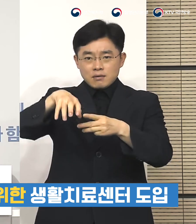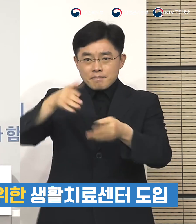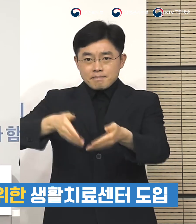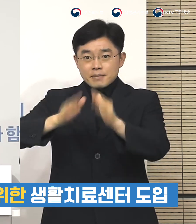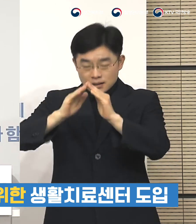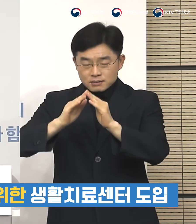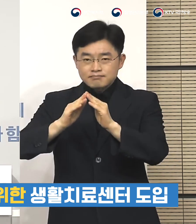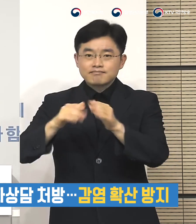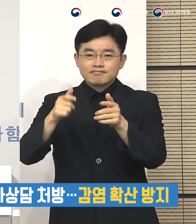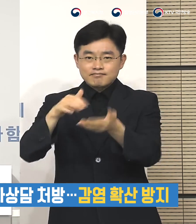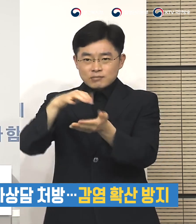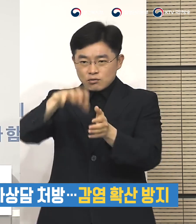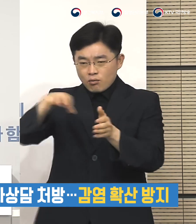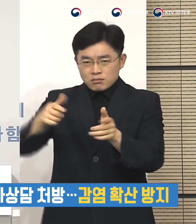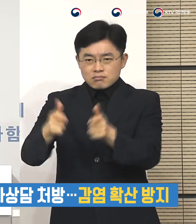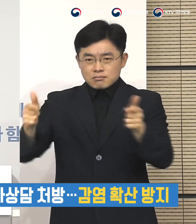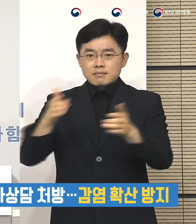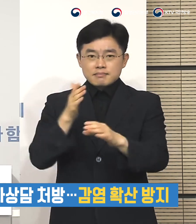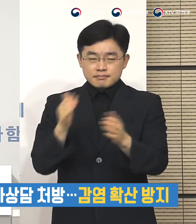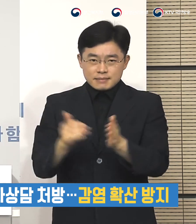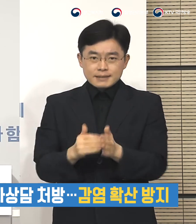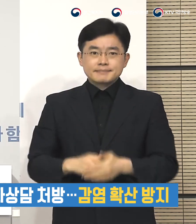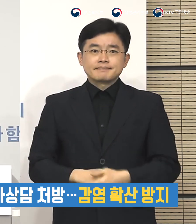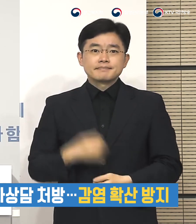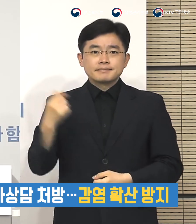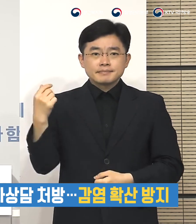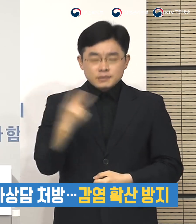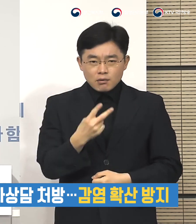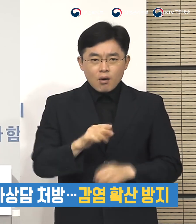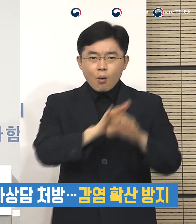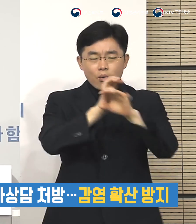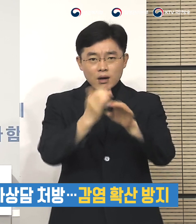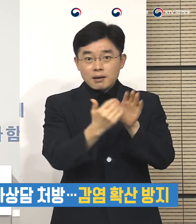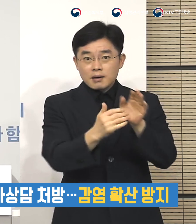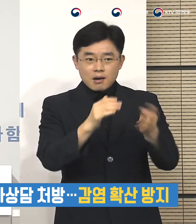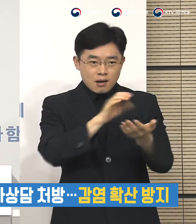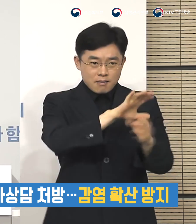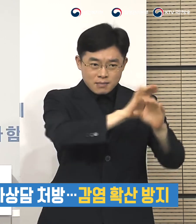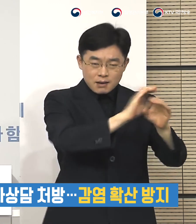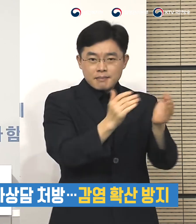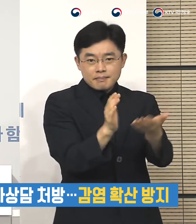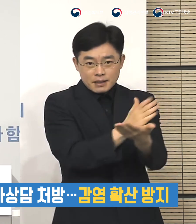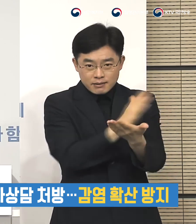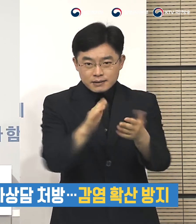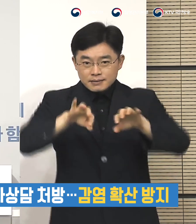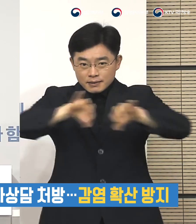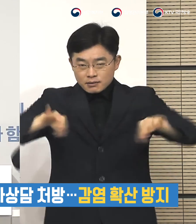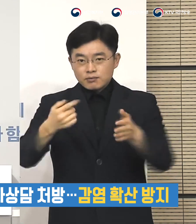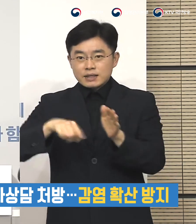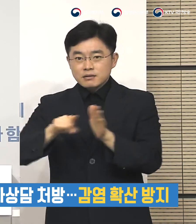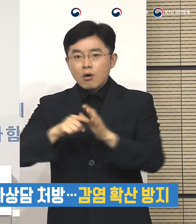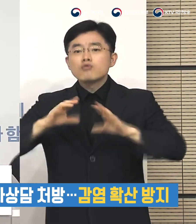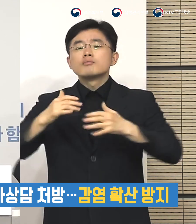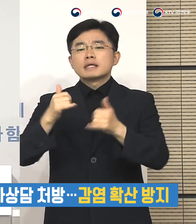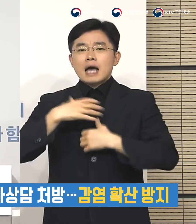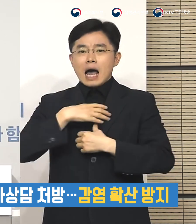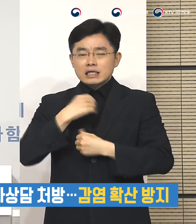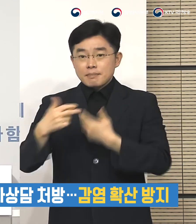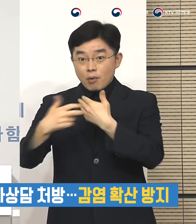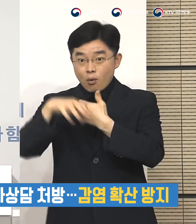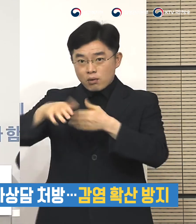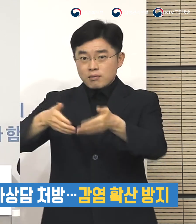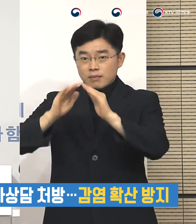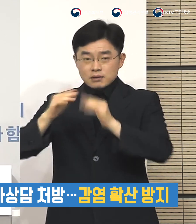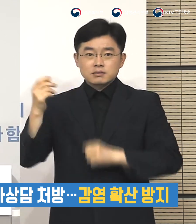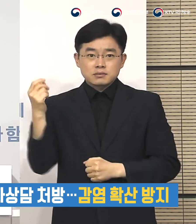있습니다. 국민안심병원을 지정하는 한편 전화 상담과 처방을 한시적으로 허용하는 등